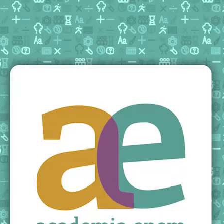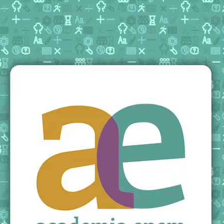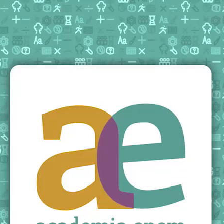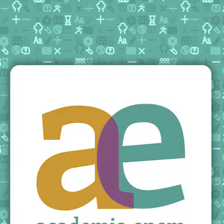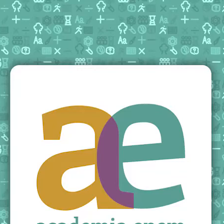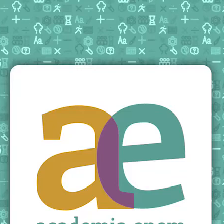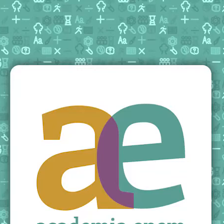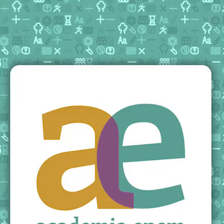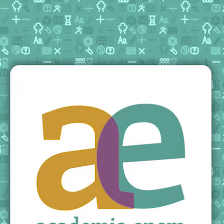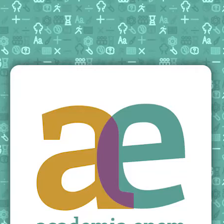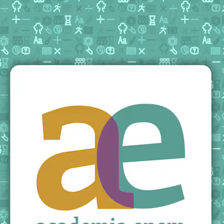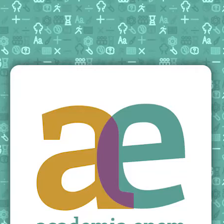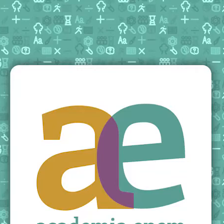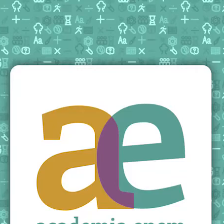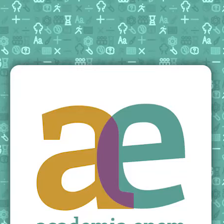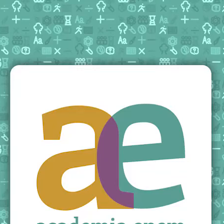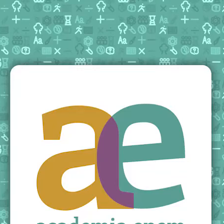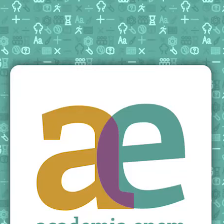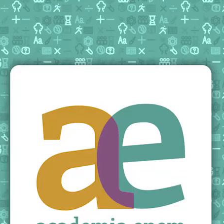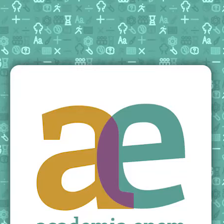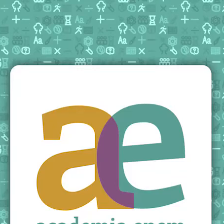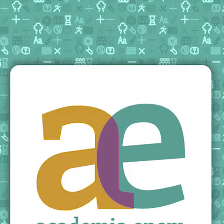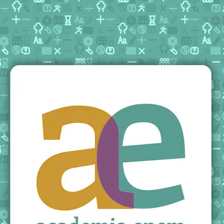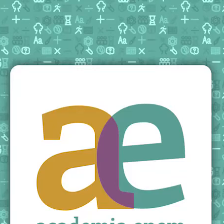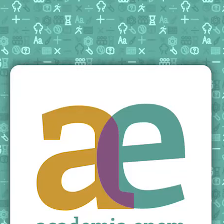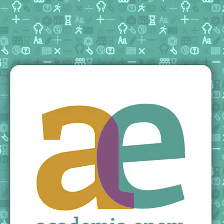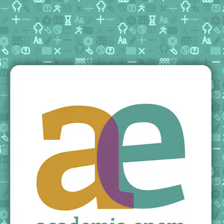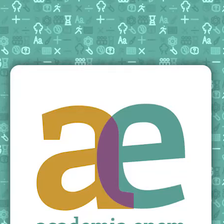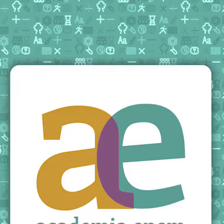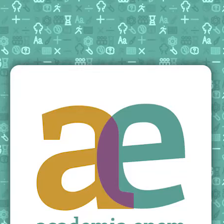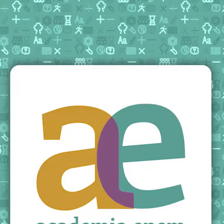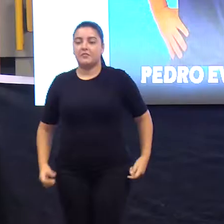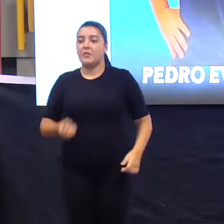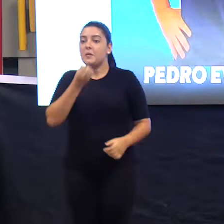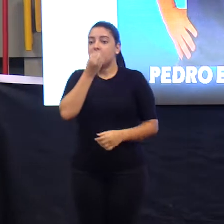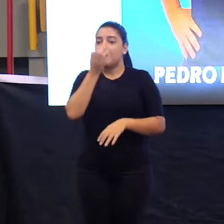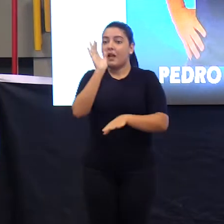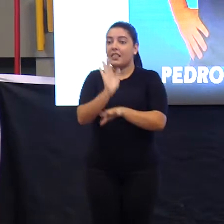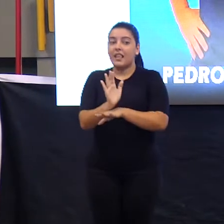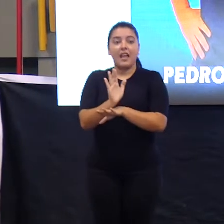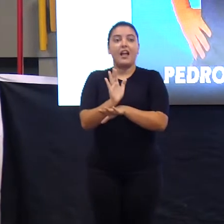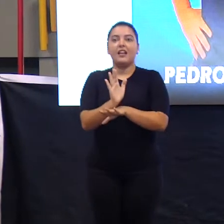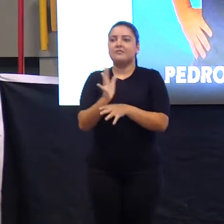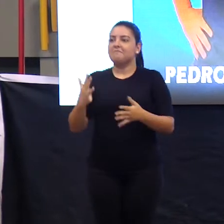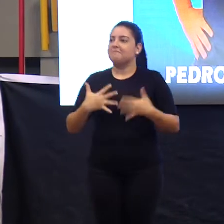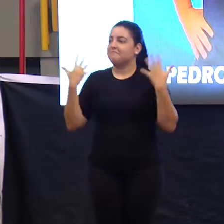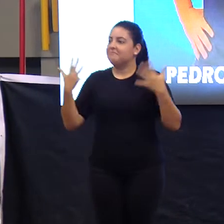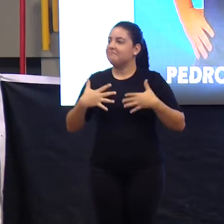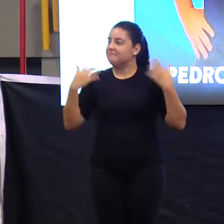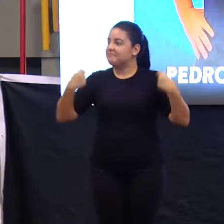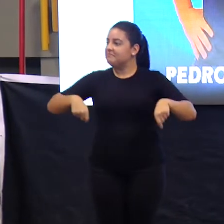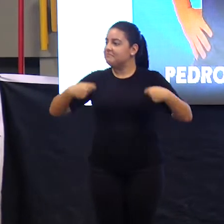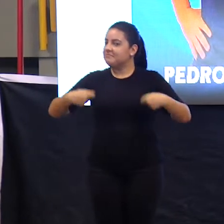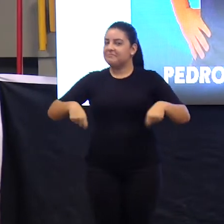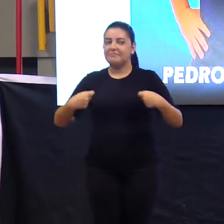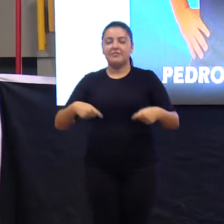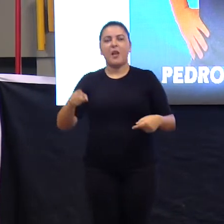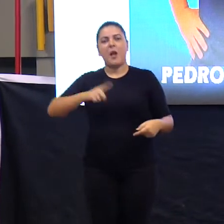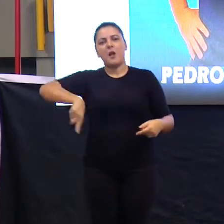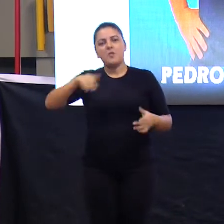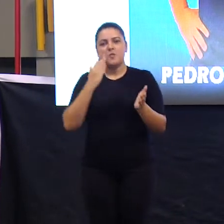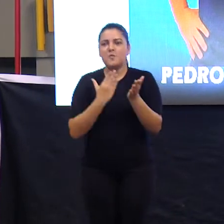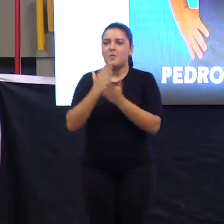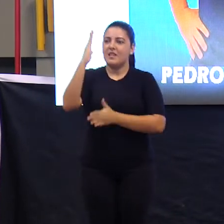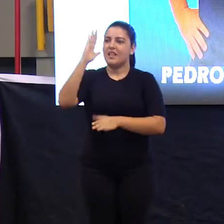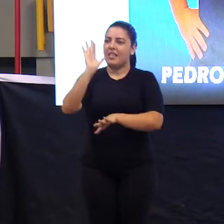Boa tarde a todos. Mas quando eu digo boa tarde mesmo. Aquele boa tarde para a gente começar nossa